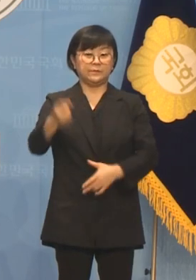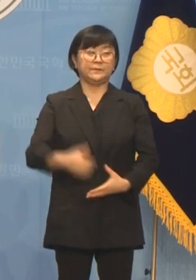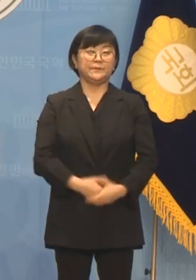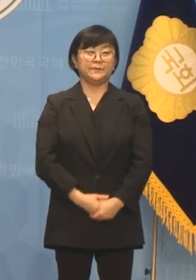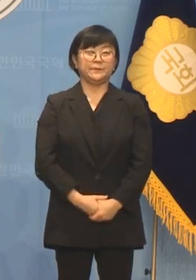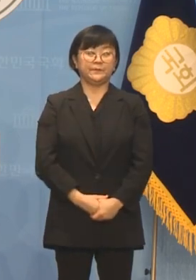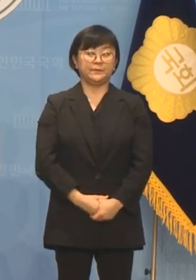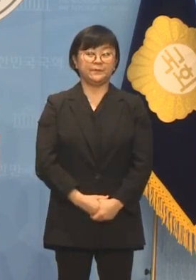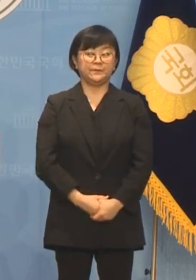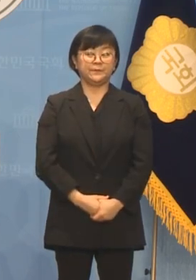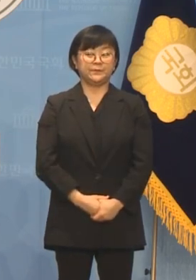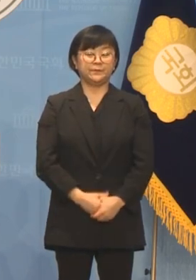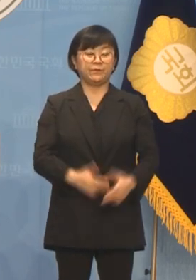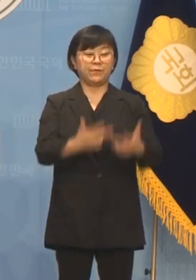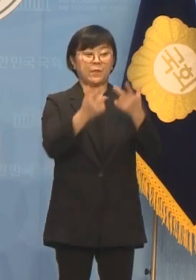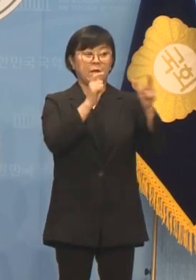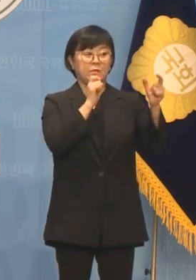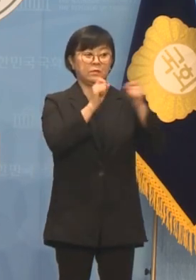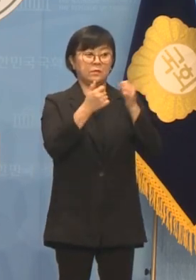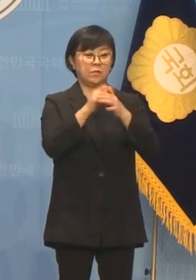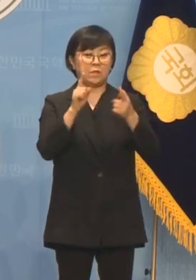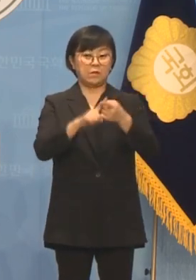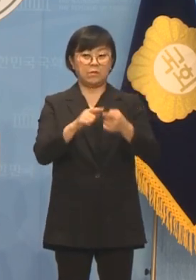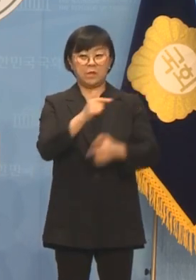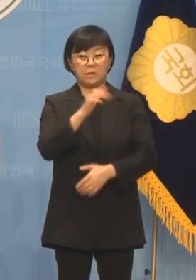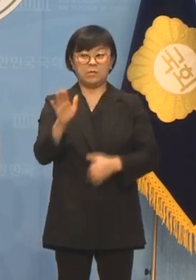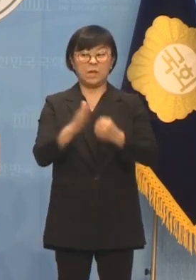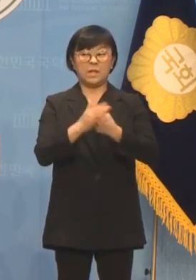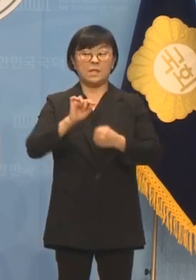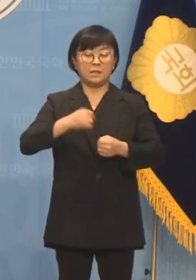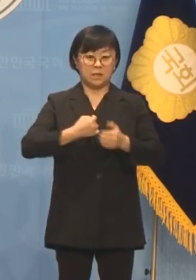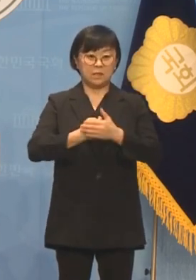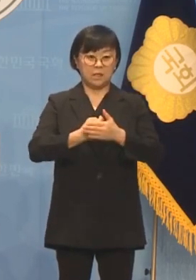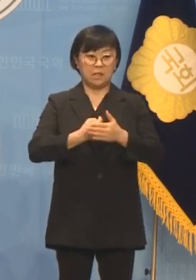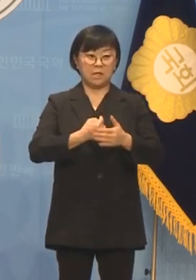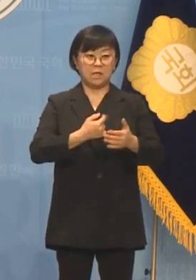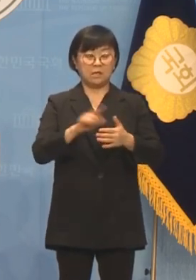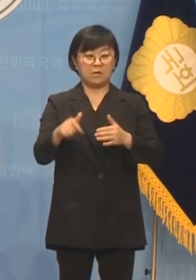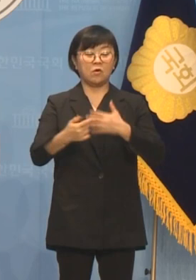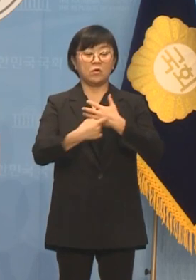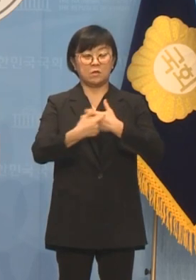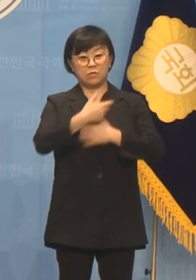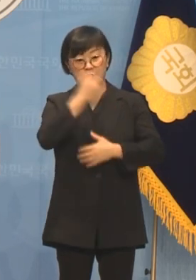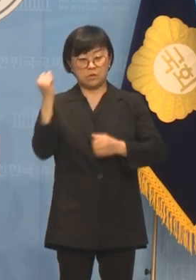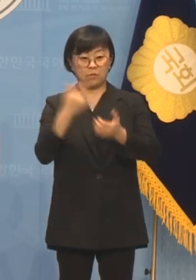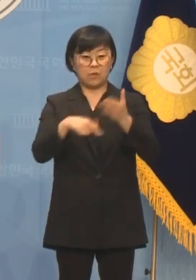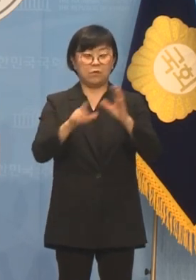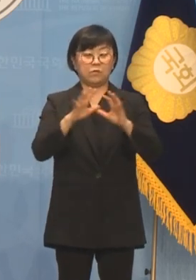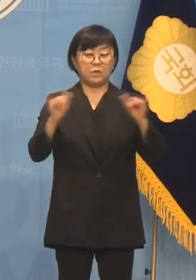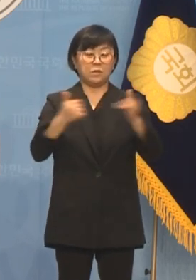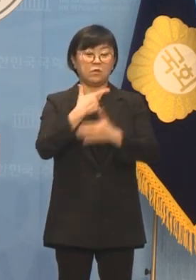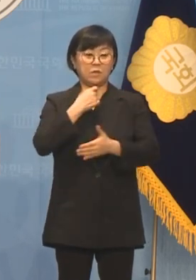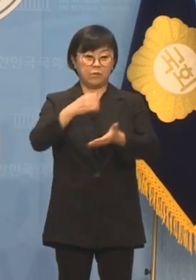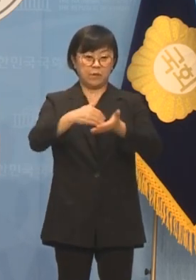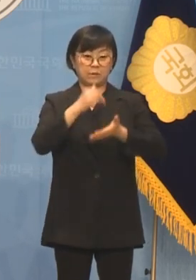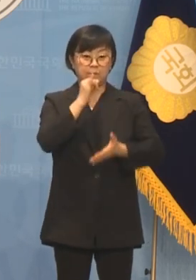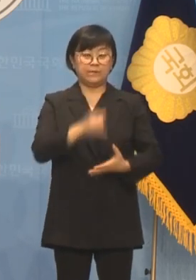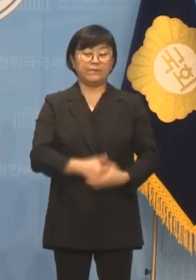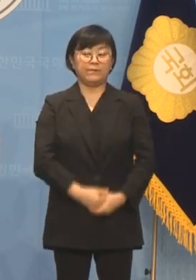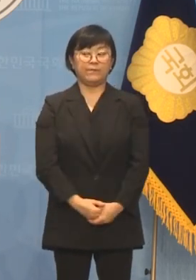합니다 비명 친문의 가죽만이 아니라 자신의 가죽을 벗기는 결단을 국민들이 요구하고